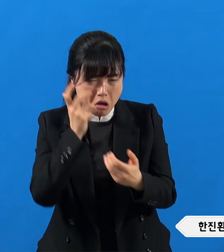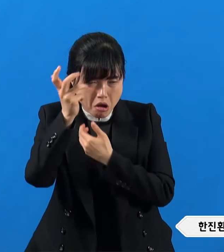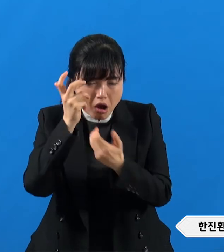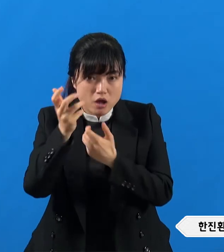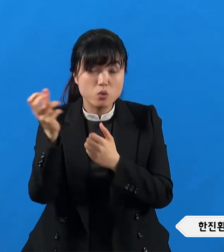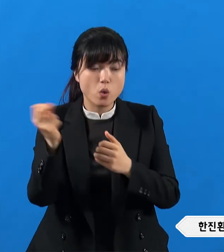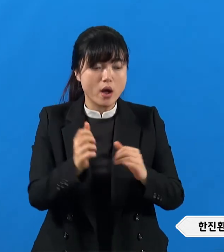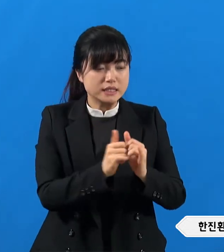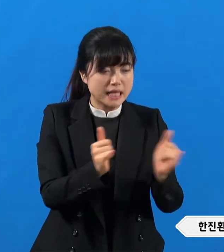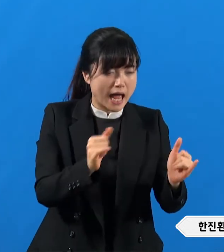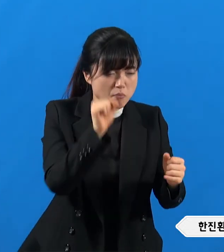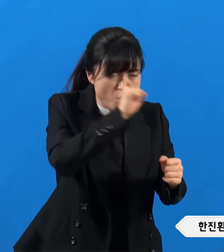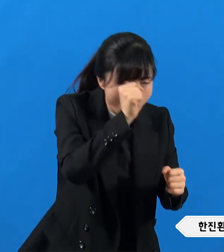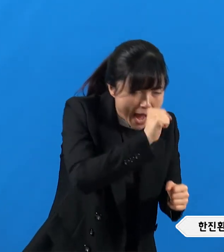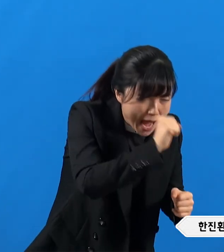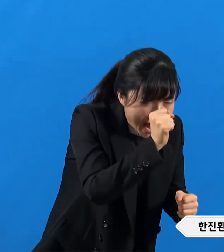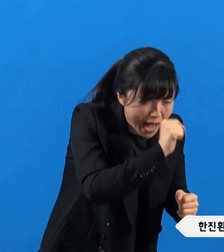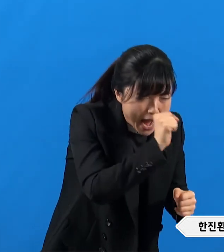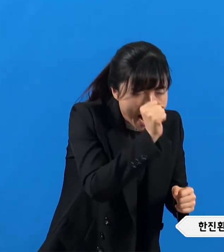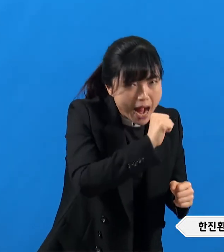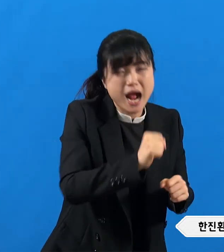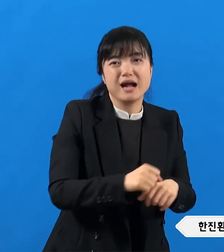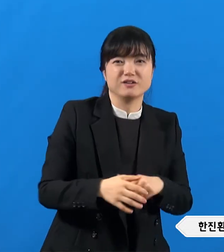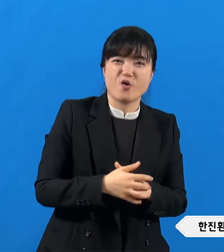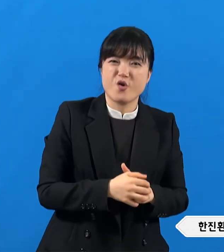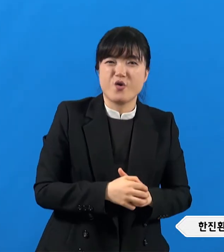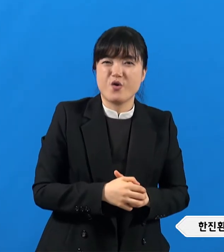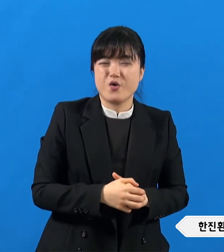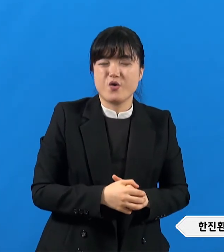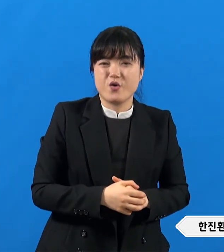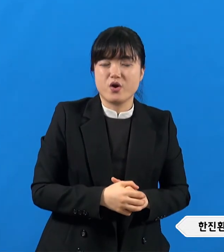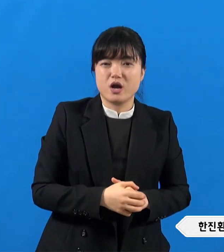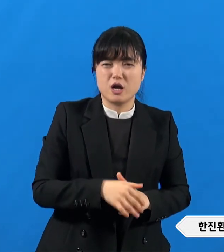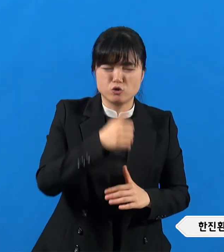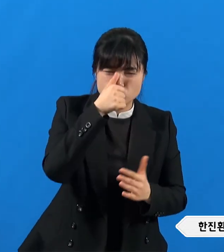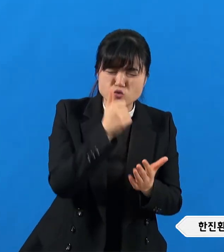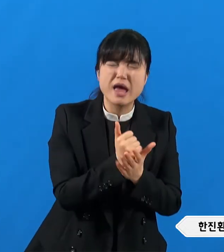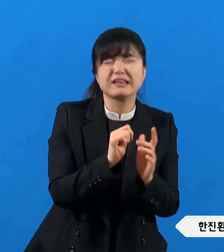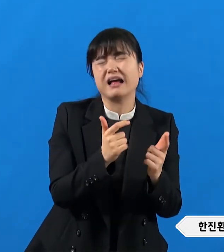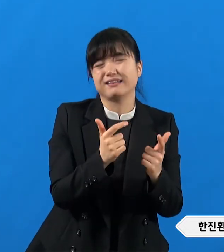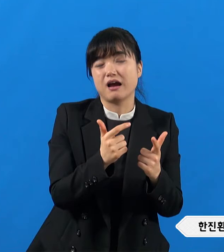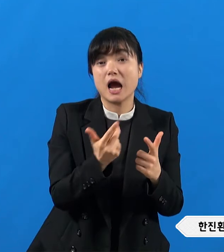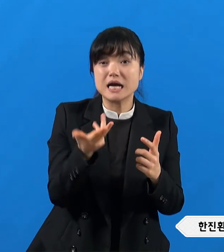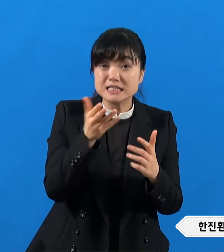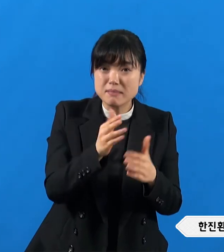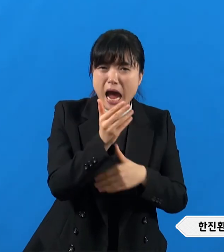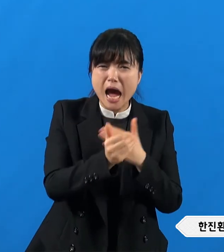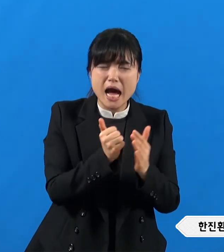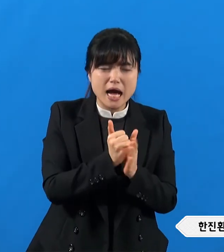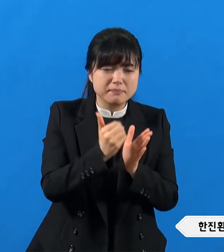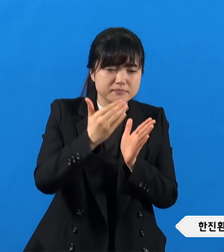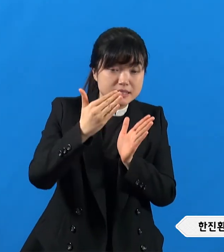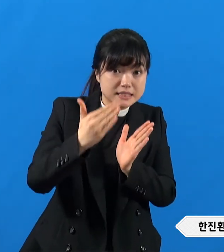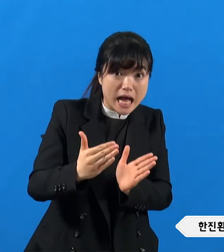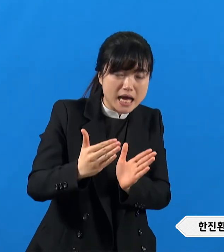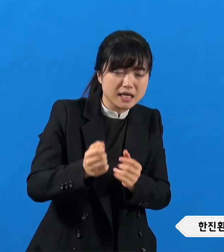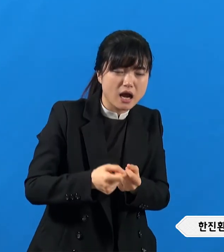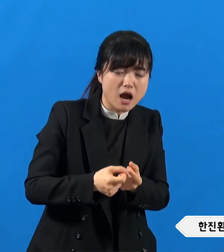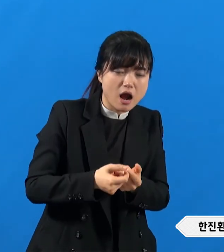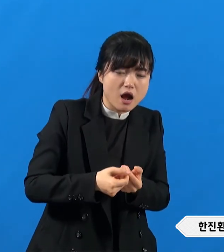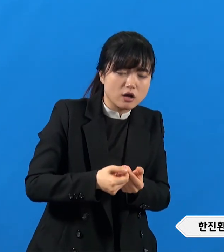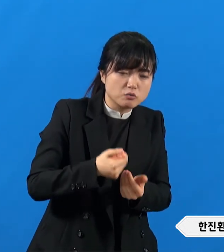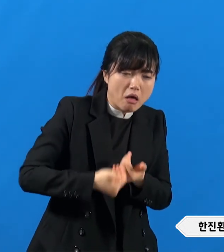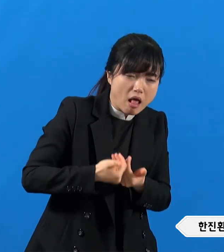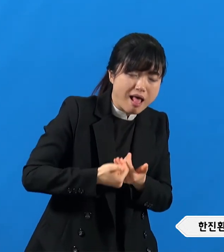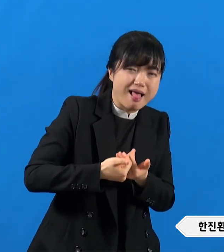인간관계, 친구관계가 좀 치우쳐 있다든지, 죄는 아니지만은 하나님과 나를 멀리 만드는 그런 일이 있다면